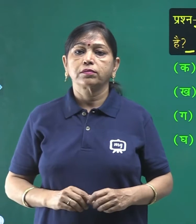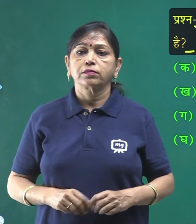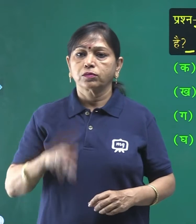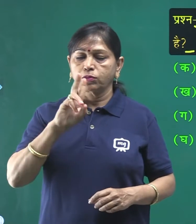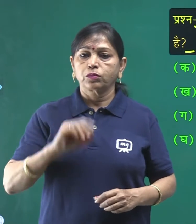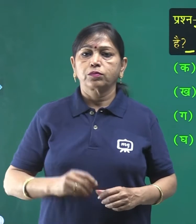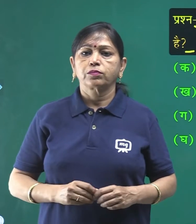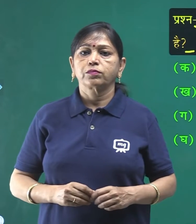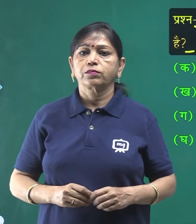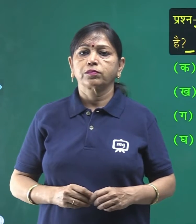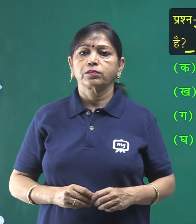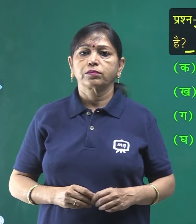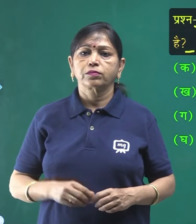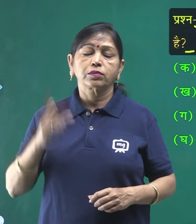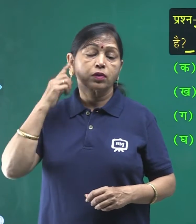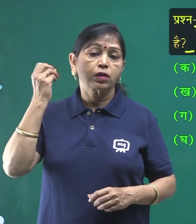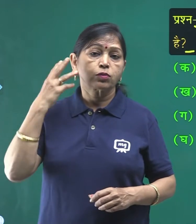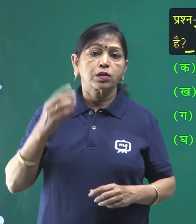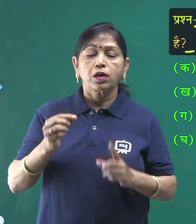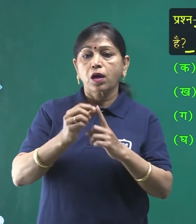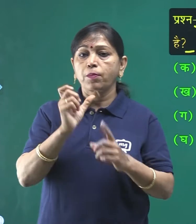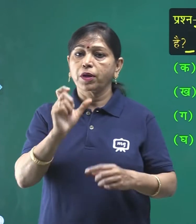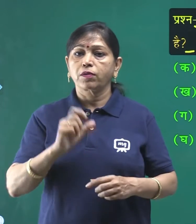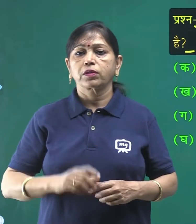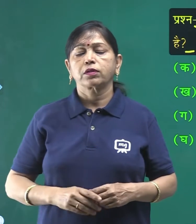2 ध्वनि का परावर्तन,